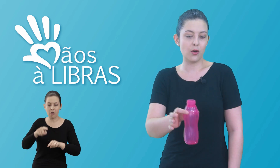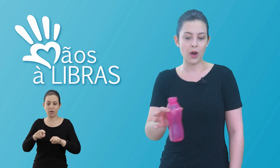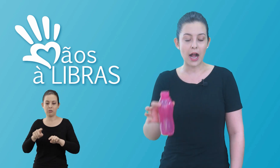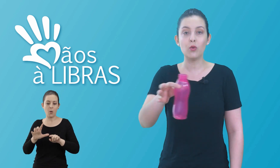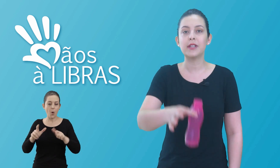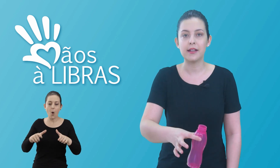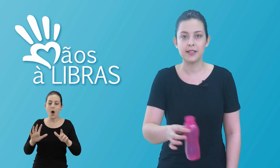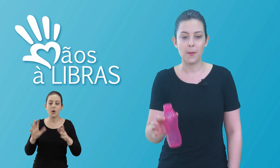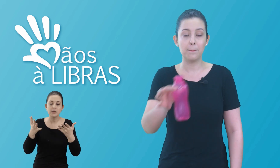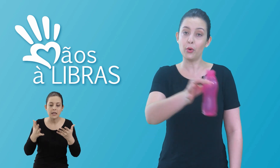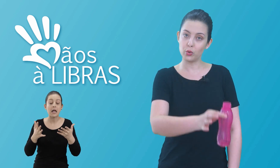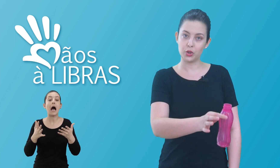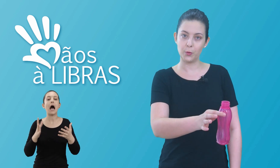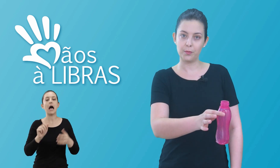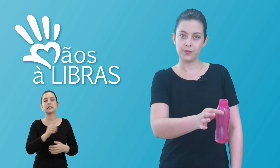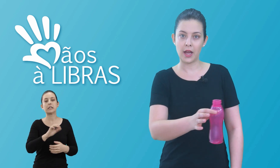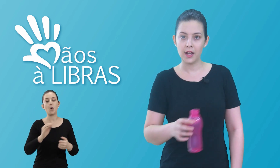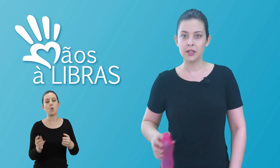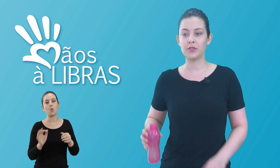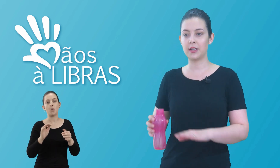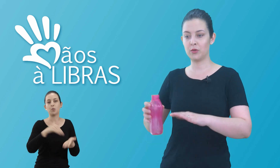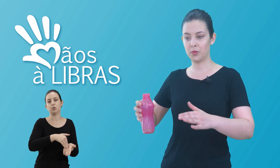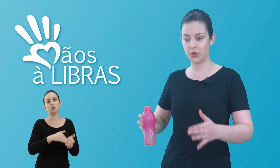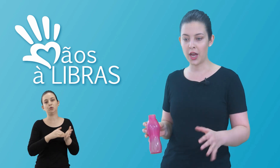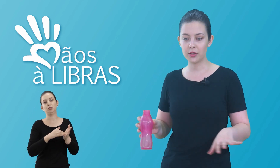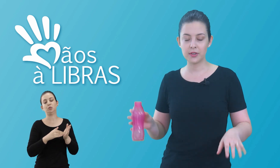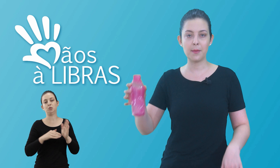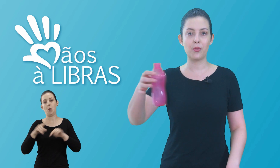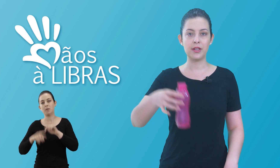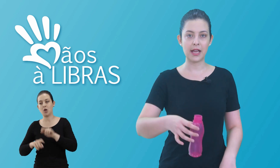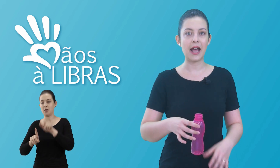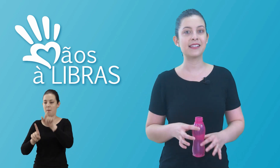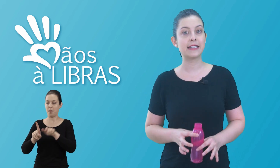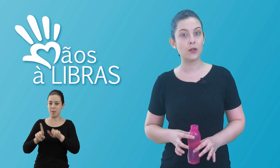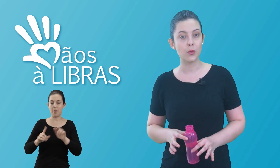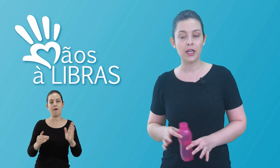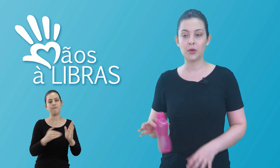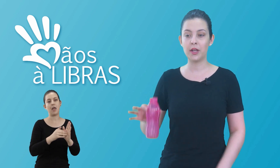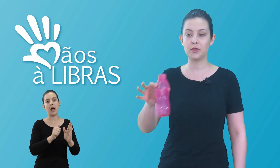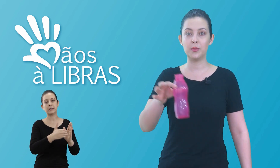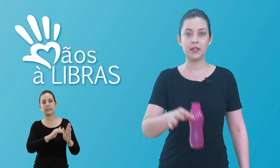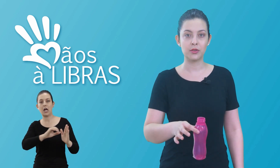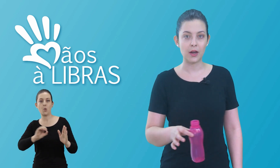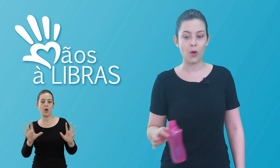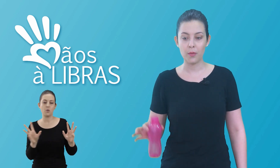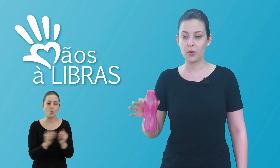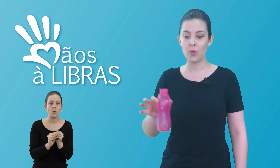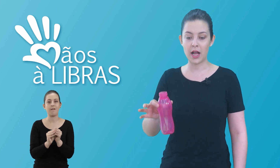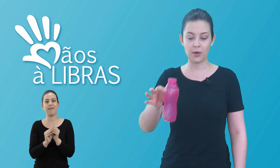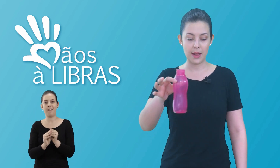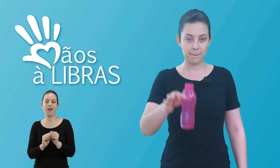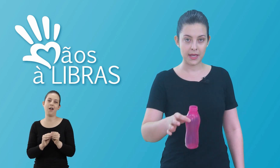é a ação, acontece por último, tá? Então você tem os objetos, depois a ação. Então resumindo, né?